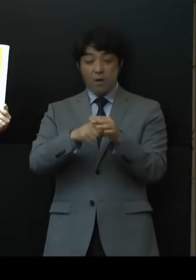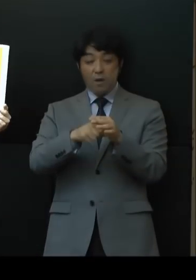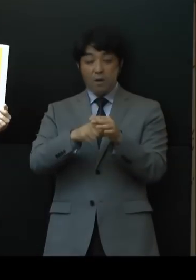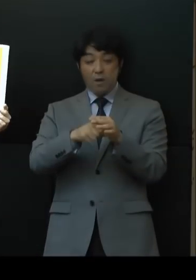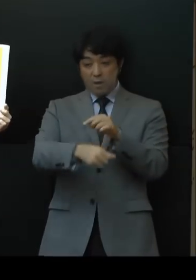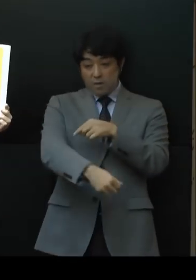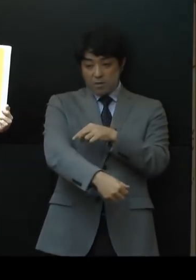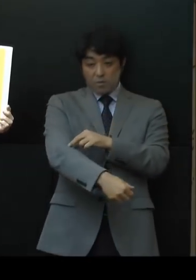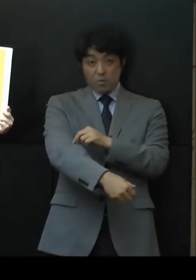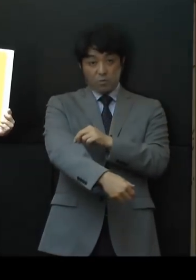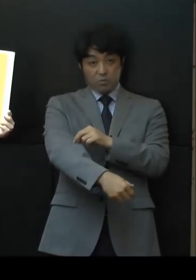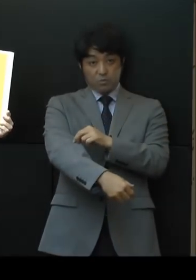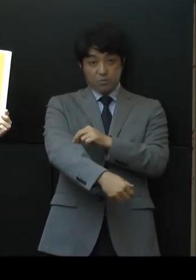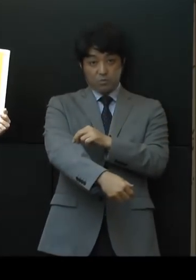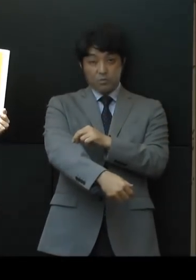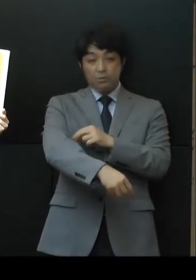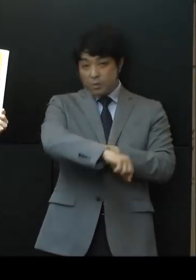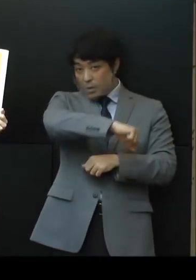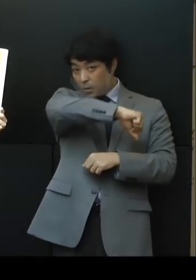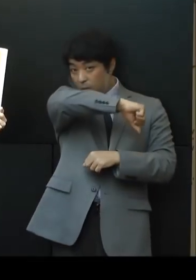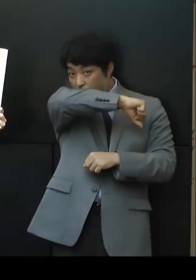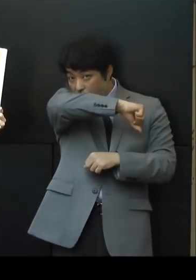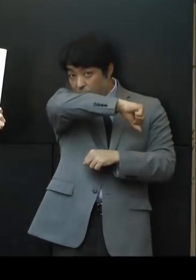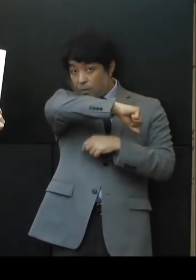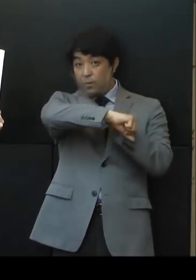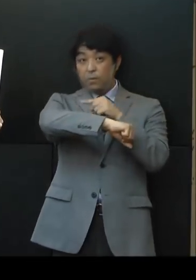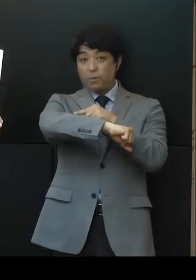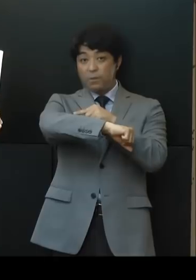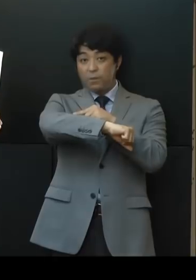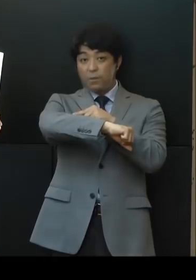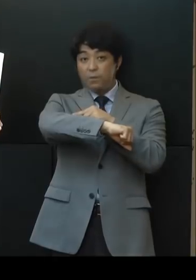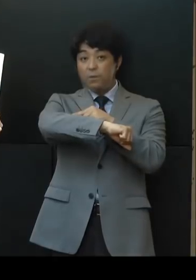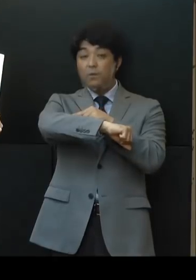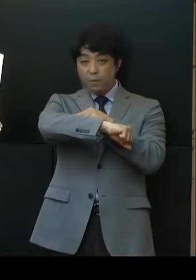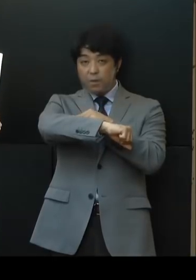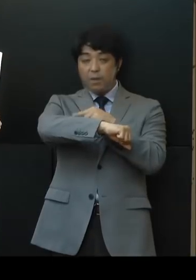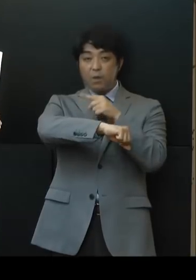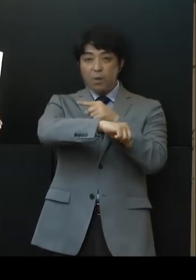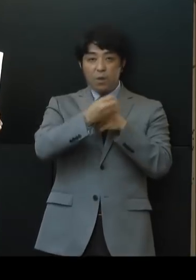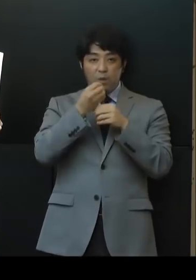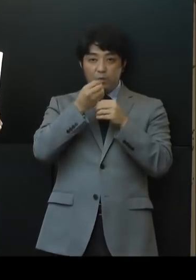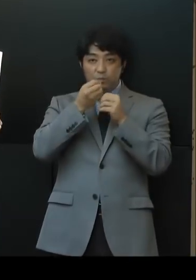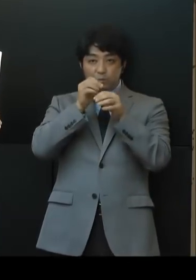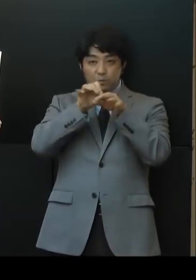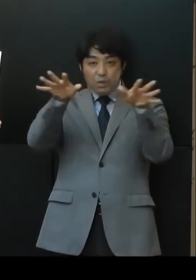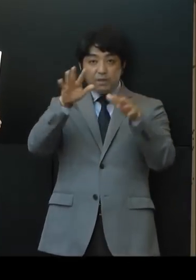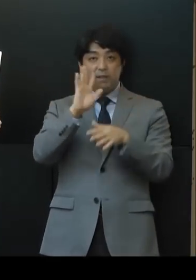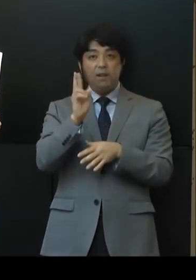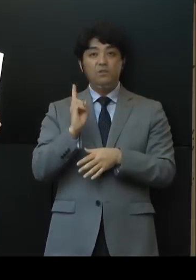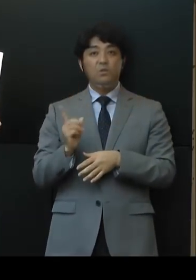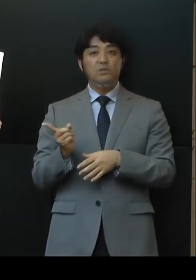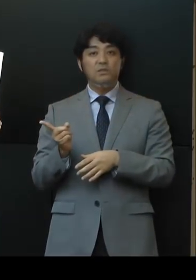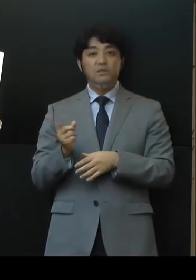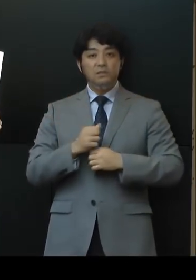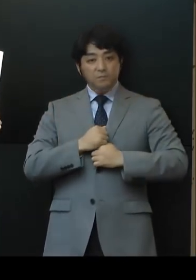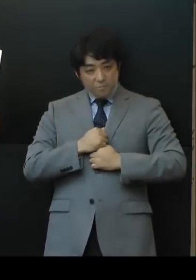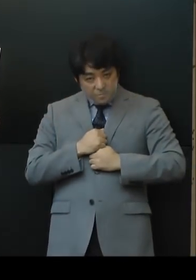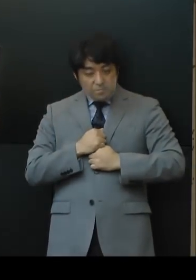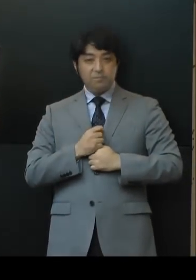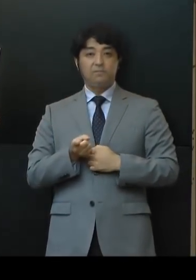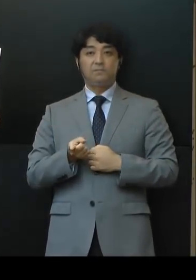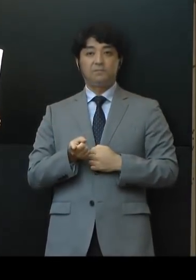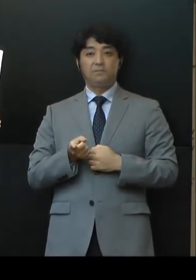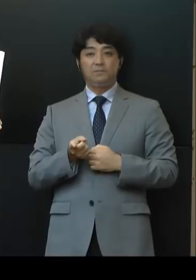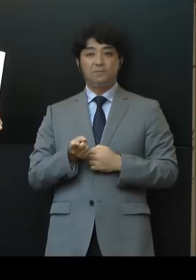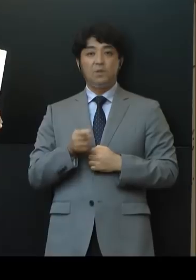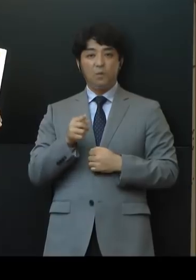洋服の肘の内側などを使って、飛沫を飛散させない、これを、